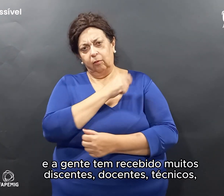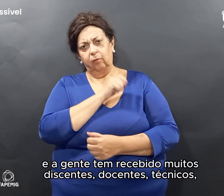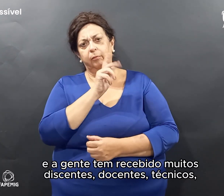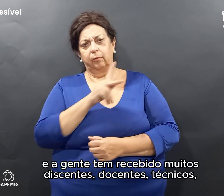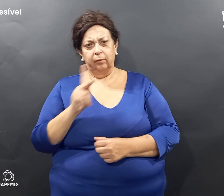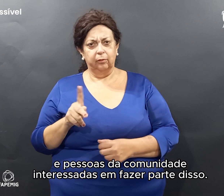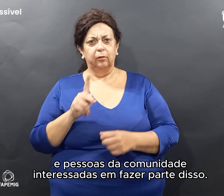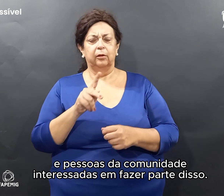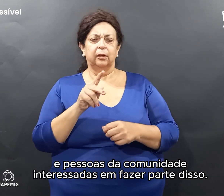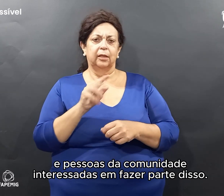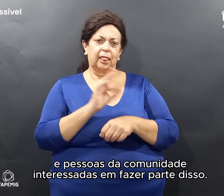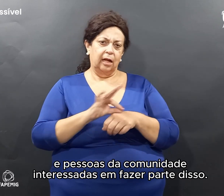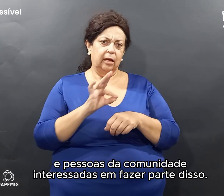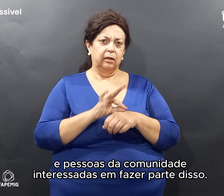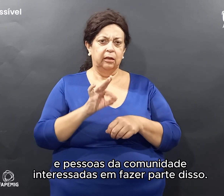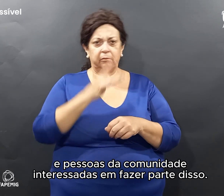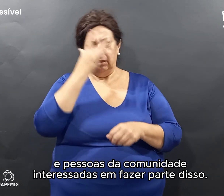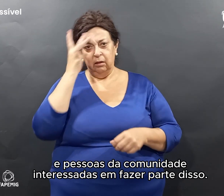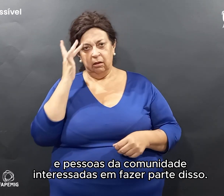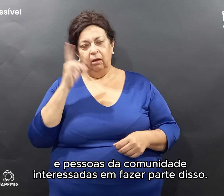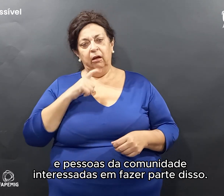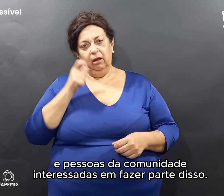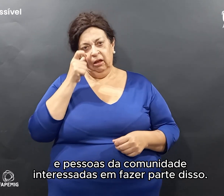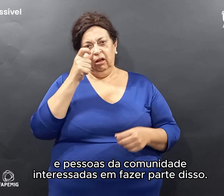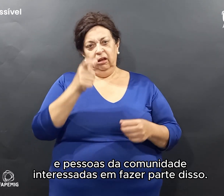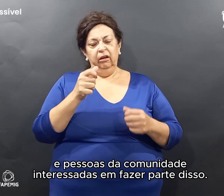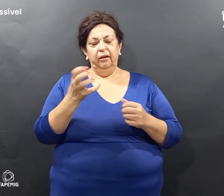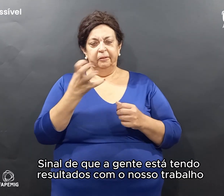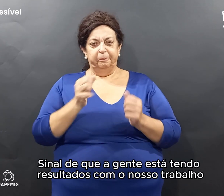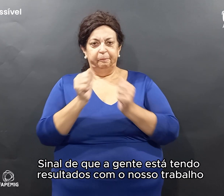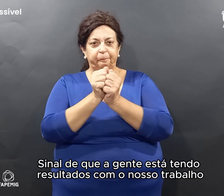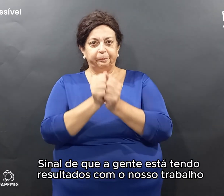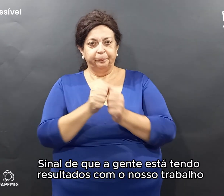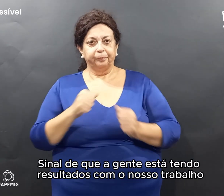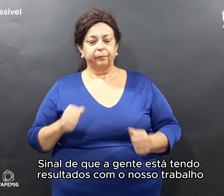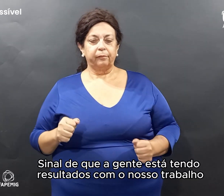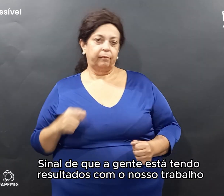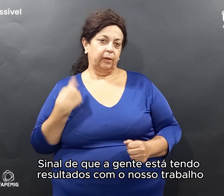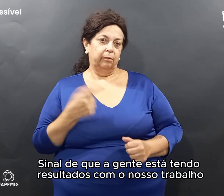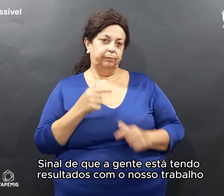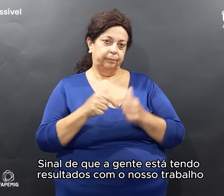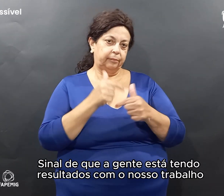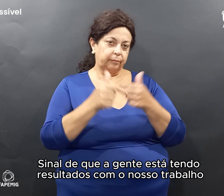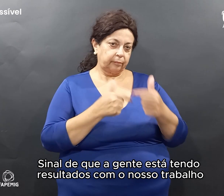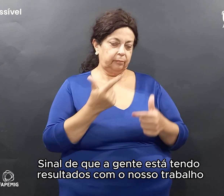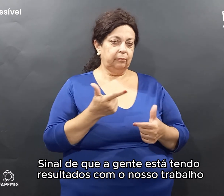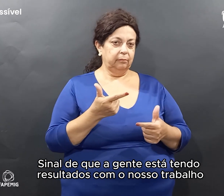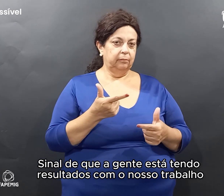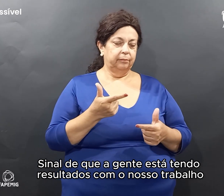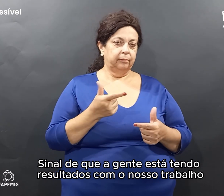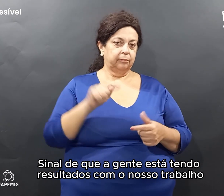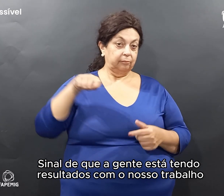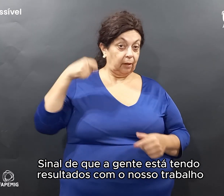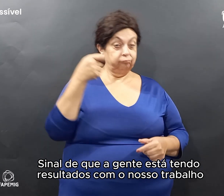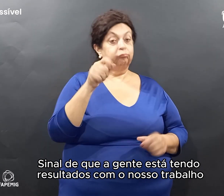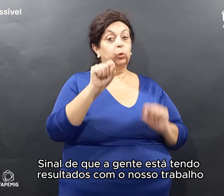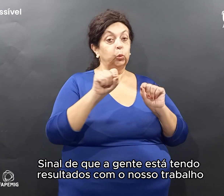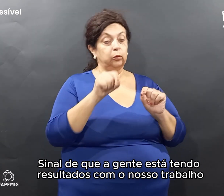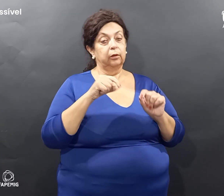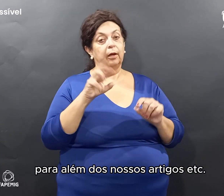técnicos e pessoas da comunidade interessadas em fazer parte disso. Sinal de que a gente está tendo resultados com o nosso trabalho, né?